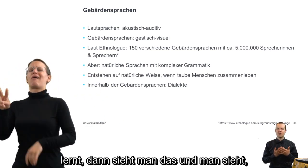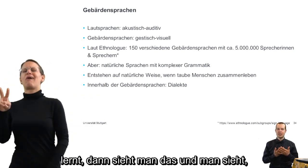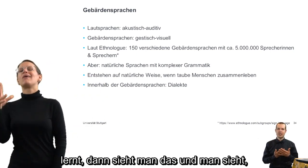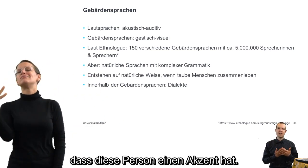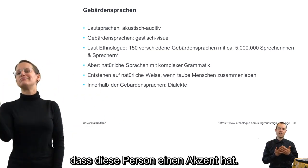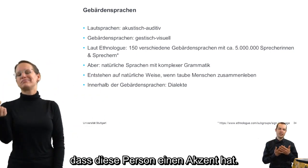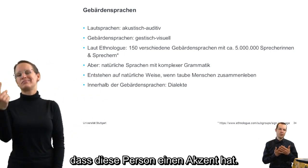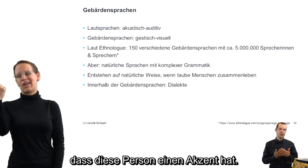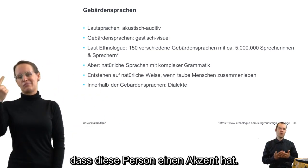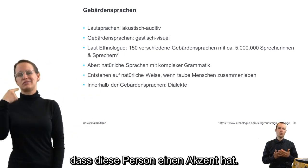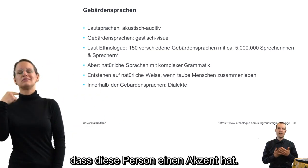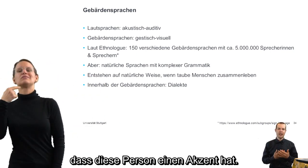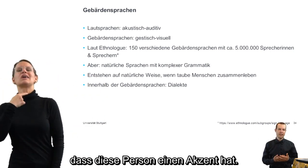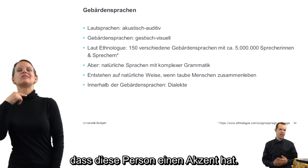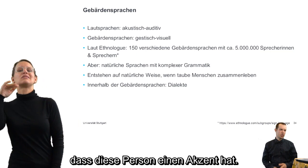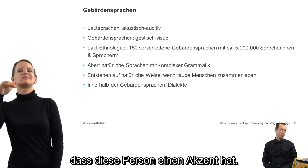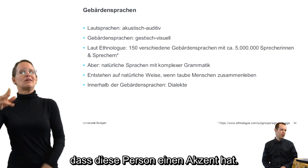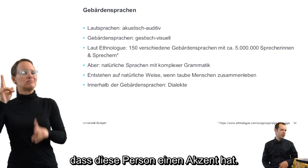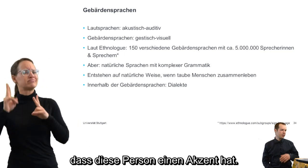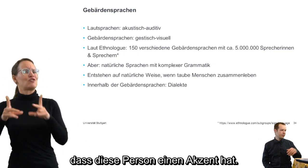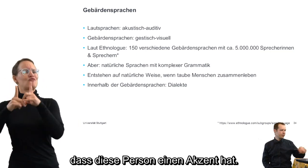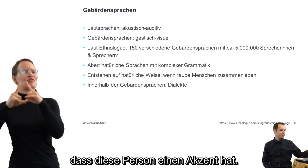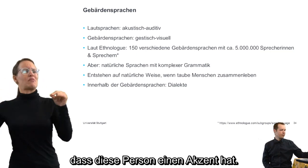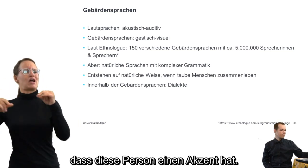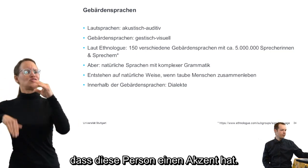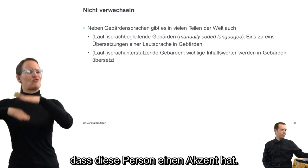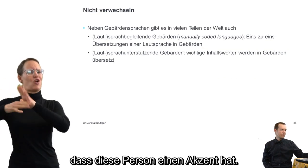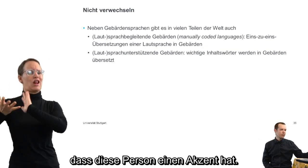die das und die sehen, dass diese Person einen Akzent spricht.